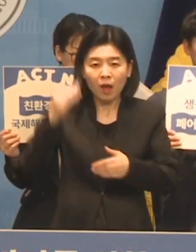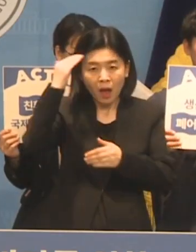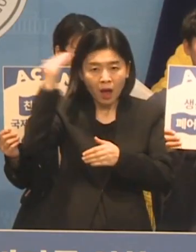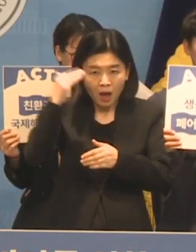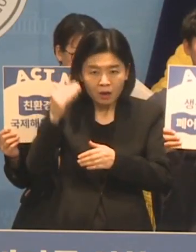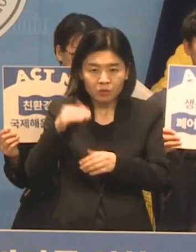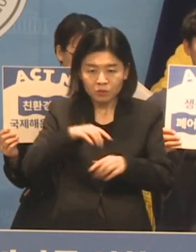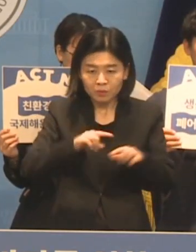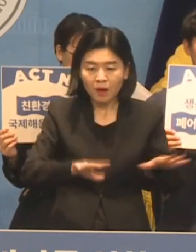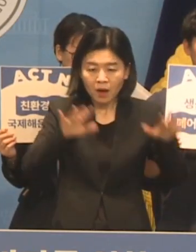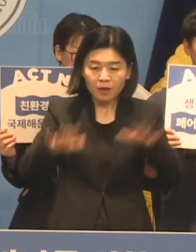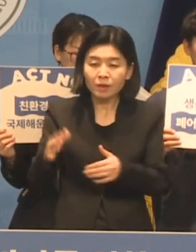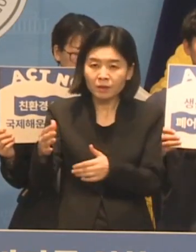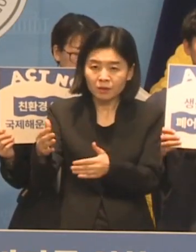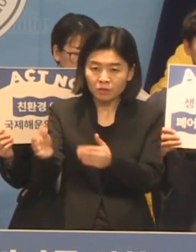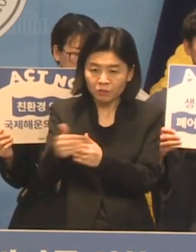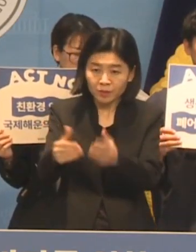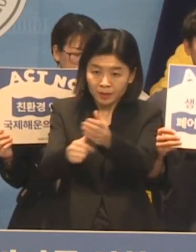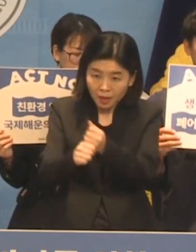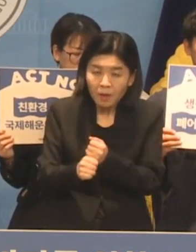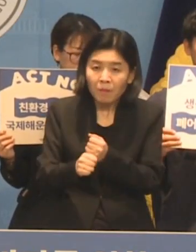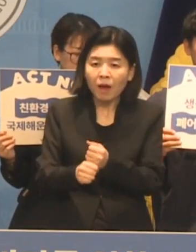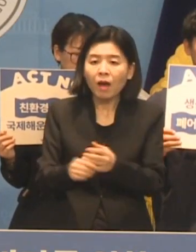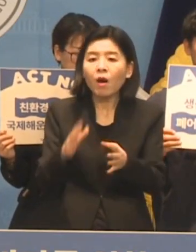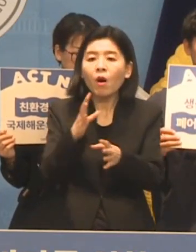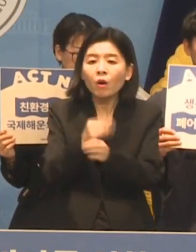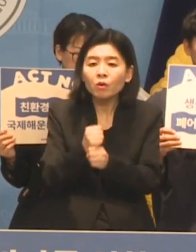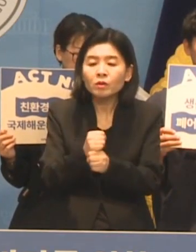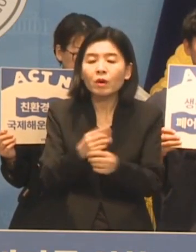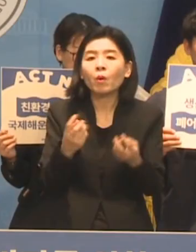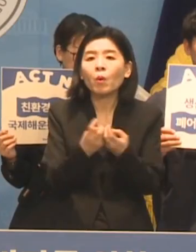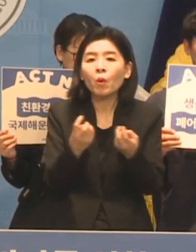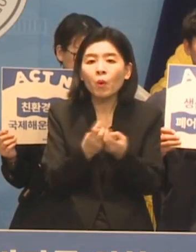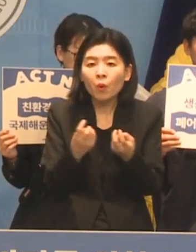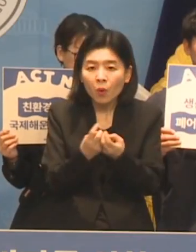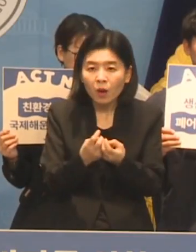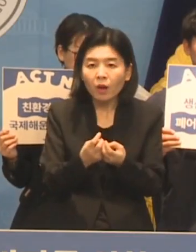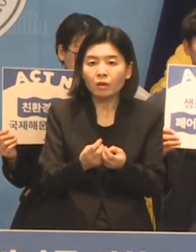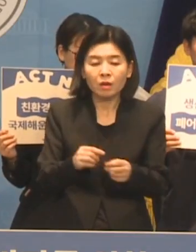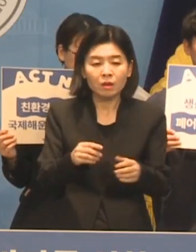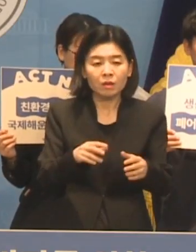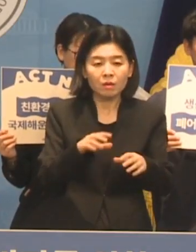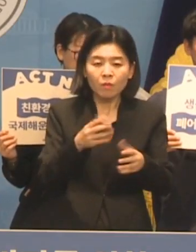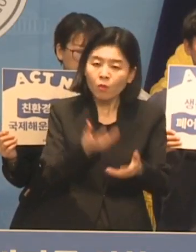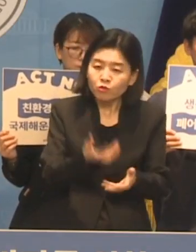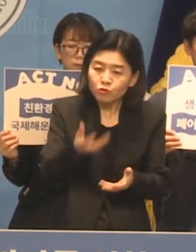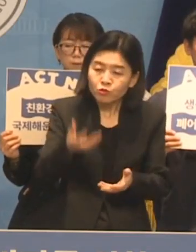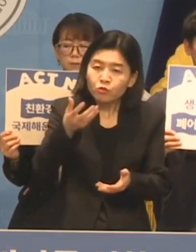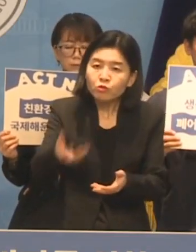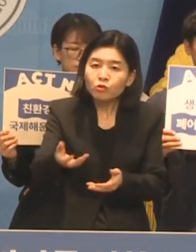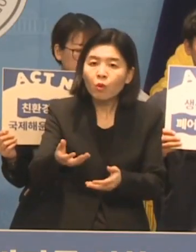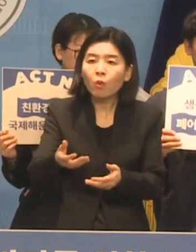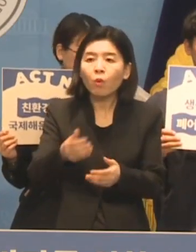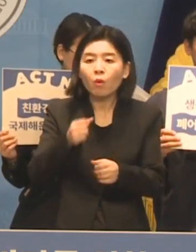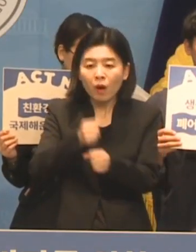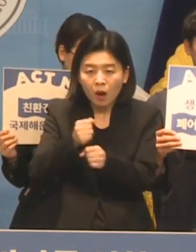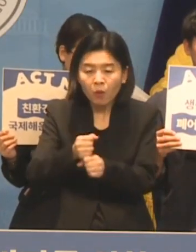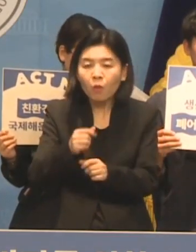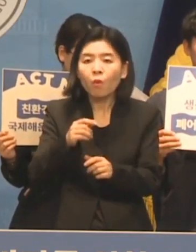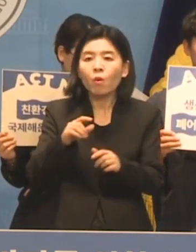언제, 어디서, 어떻게 어획되었는지뿐 아니라 어디서 가공되고 유통됐는지 모든 정보를 대중에